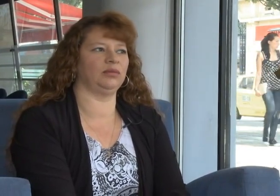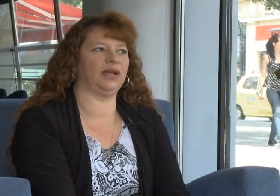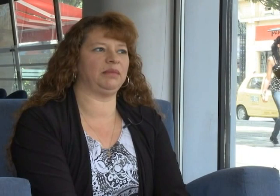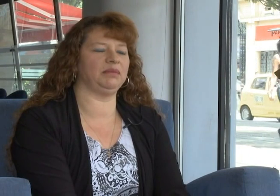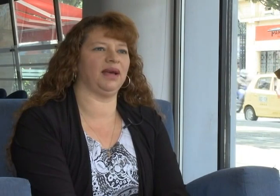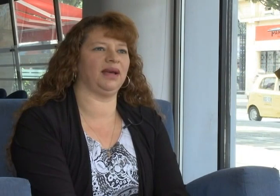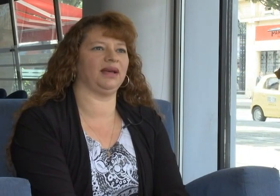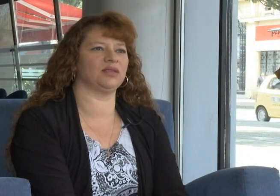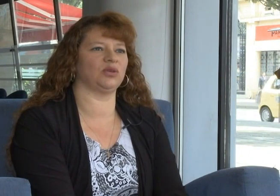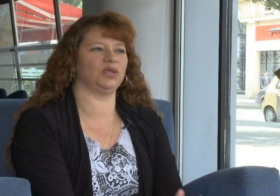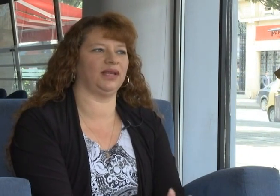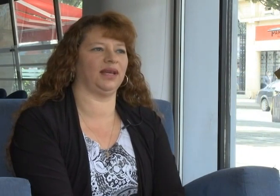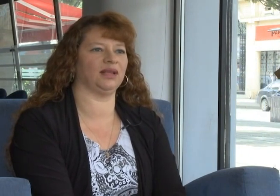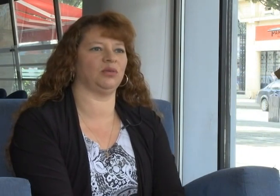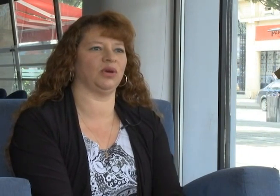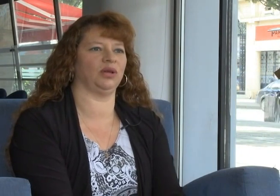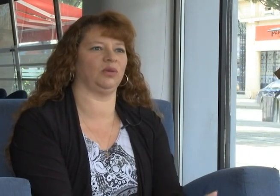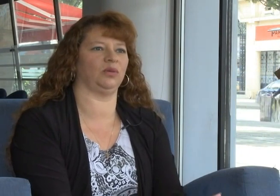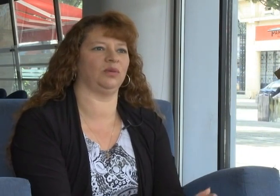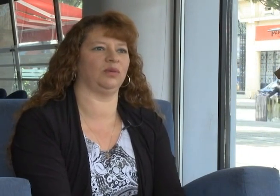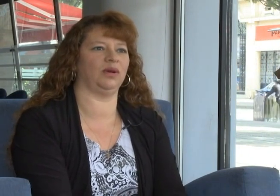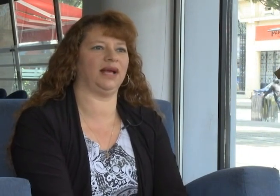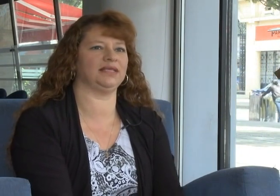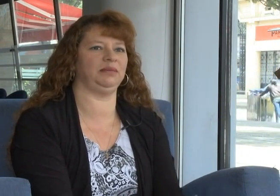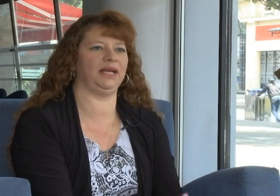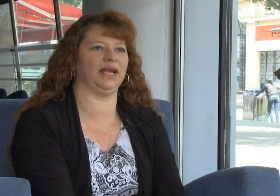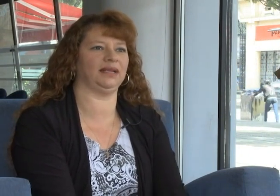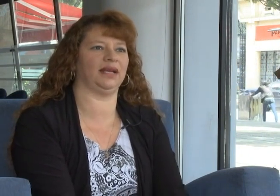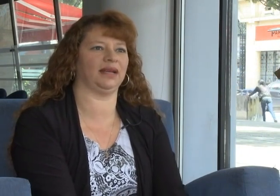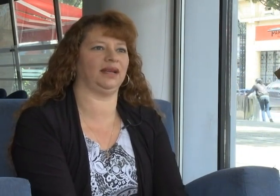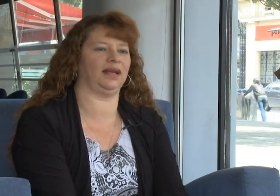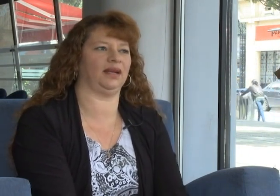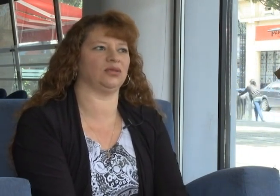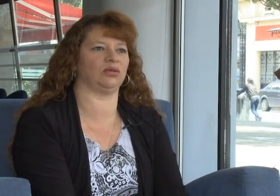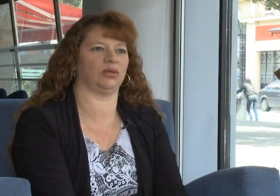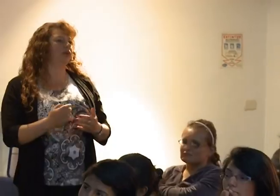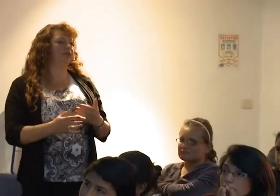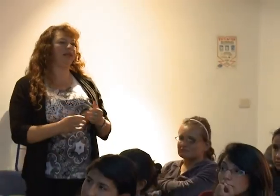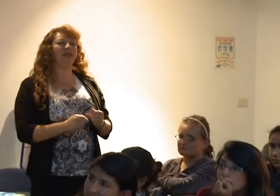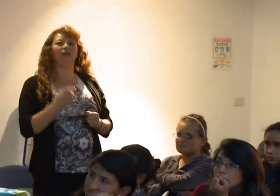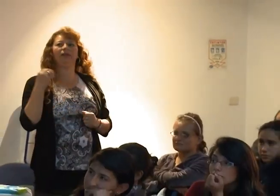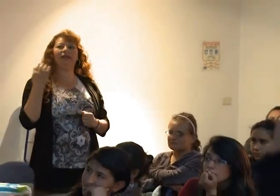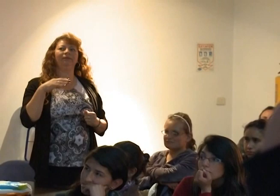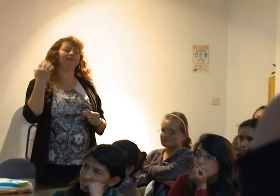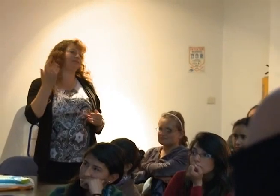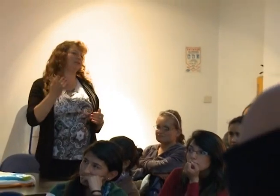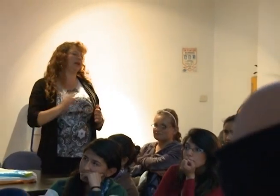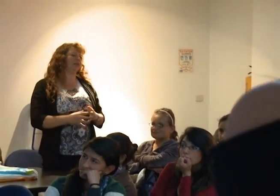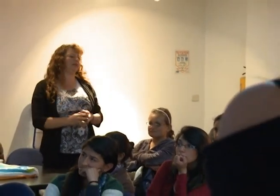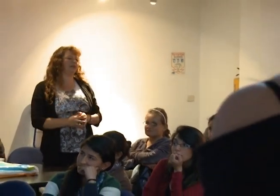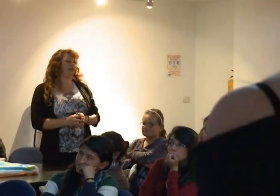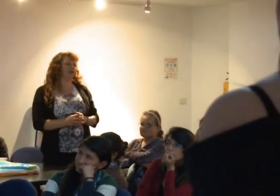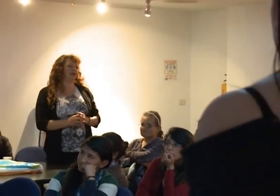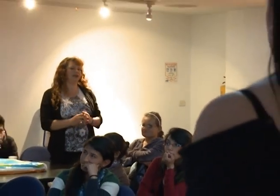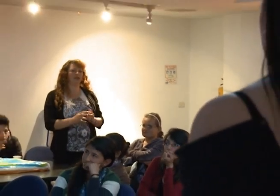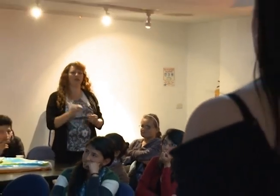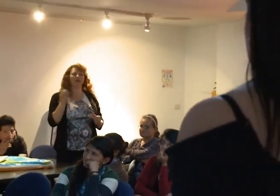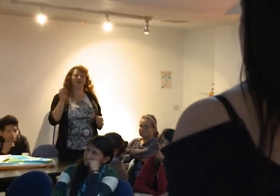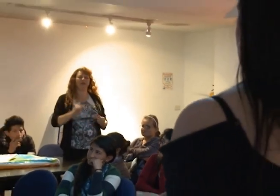la misma sociedad como que no asimila la realidad de los sordos. Se creen que son unas personas enfermas